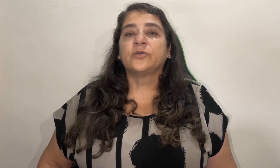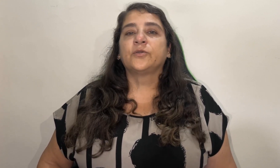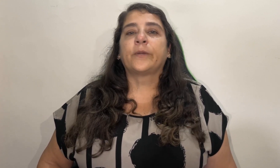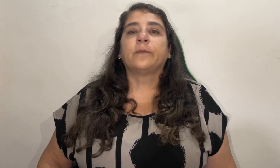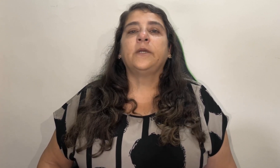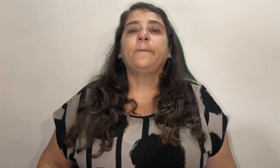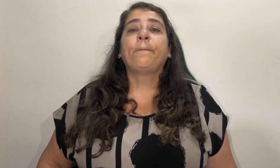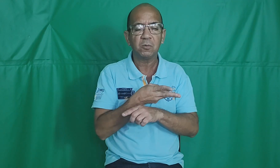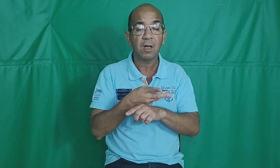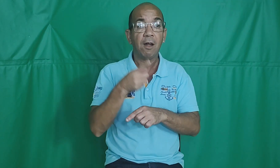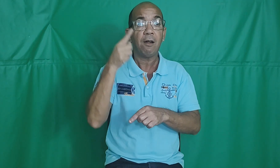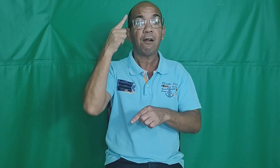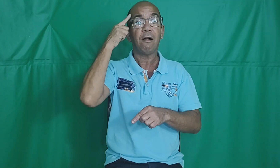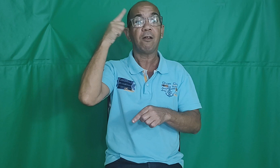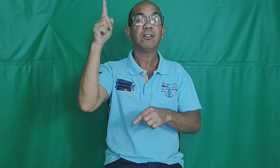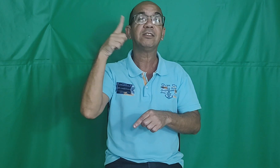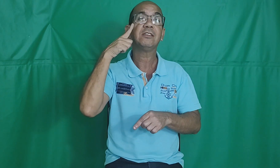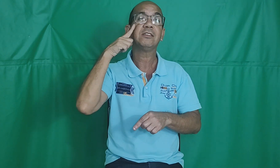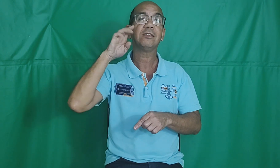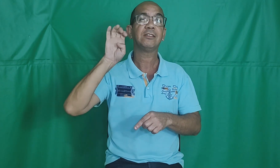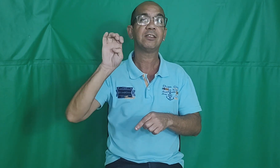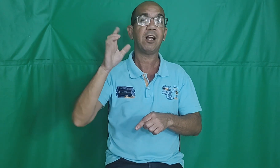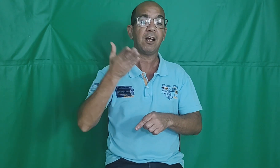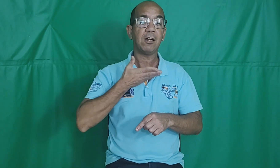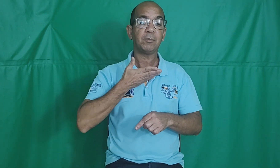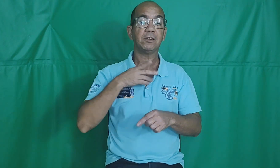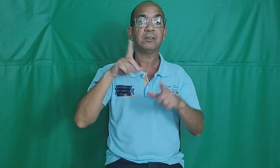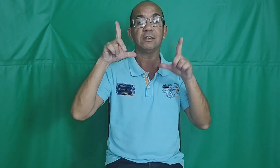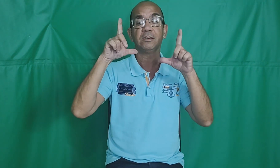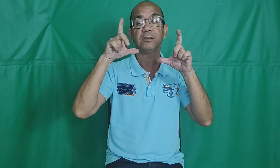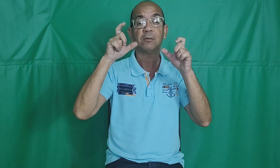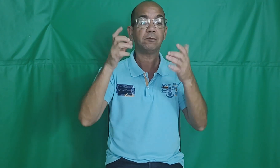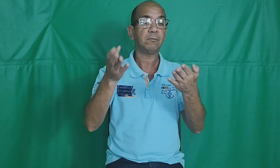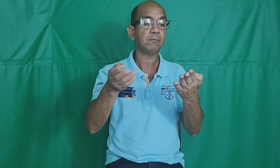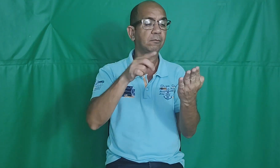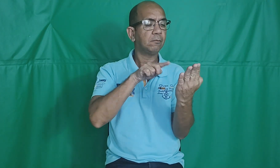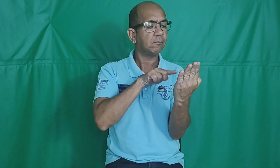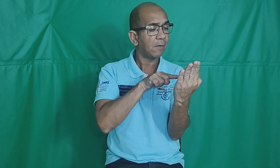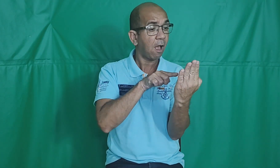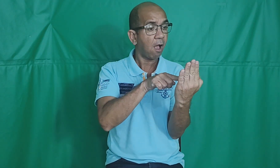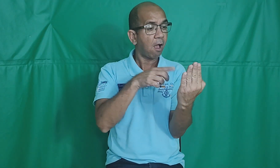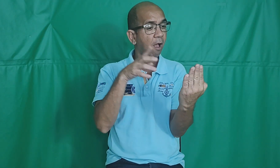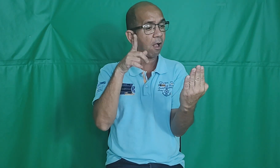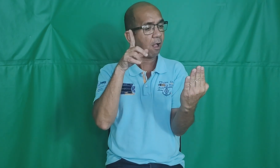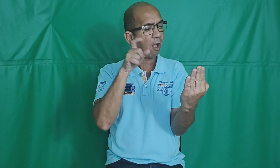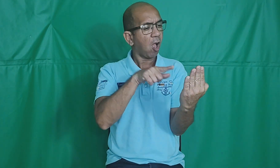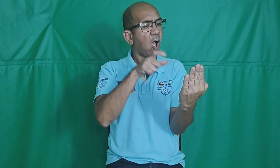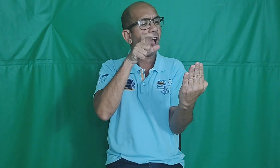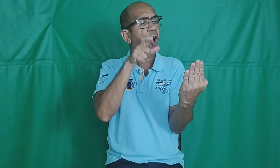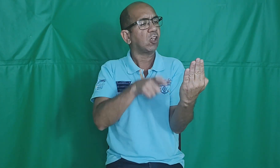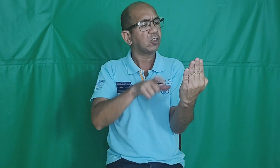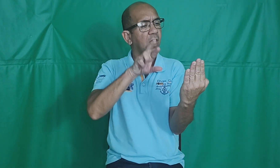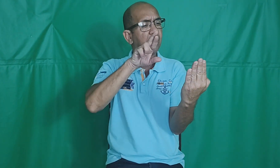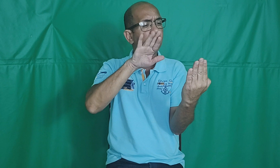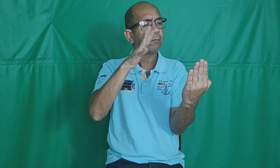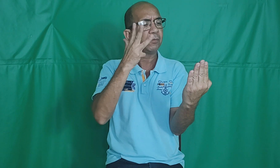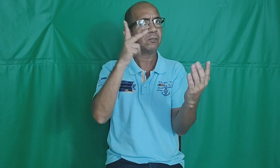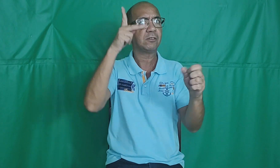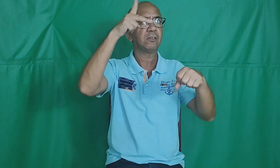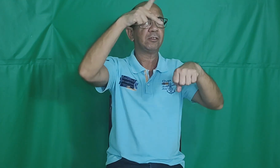para mim. Lessa Vidal de Assis é outra pessoa surda e nesta entrevista ele relatou sua felicidade de